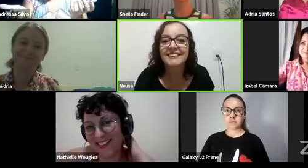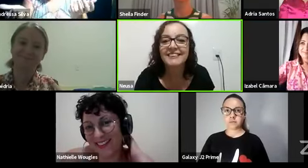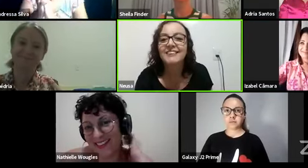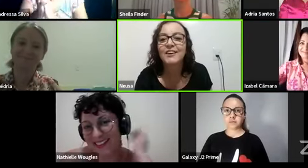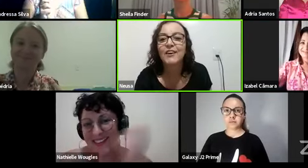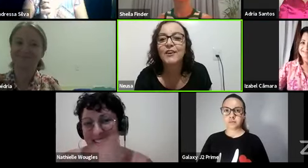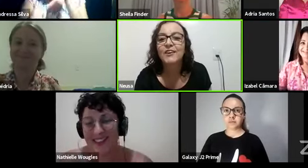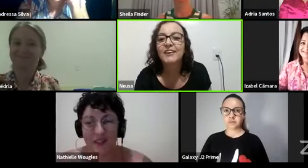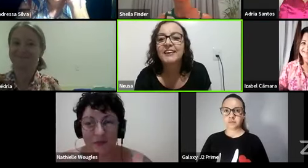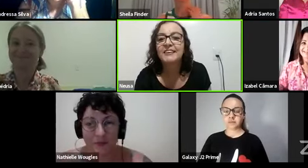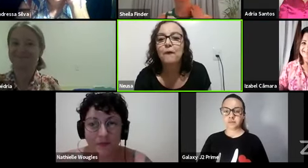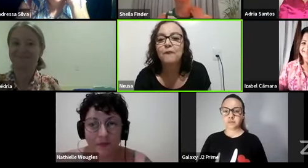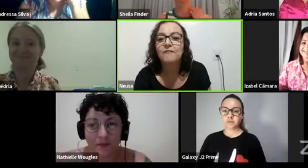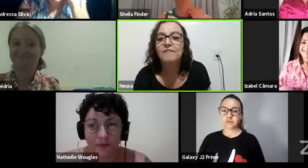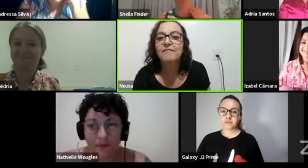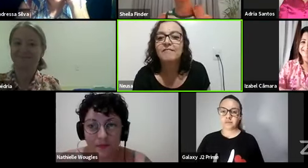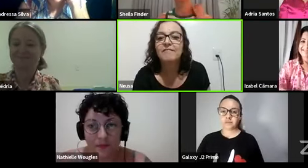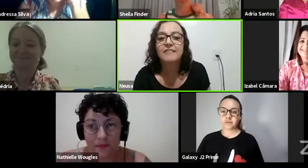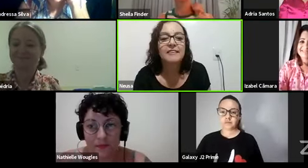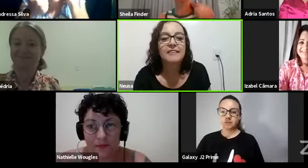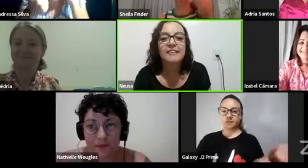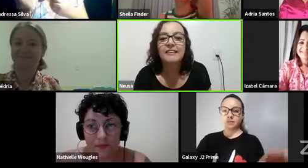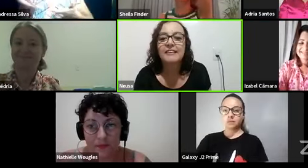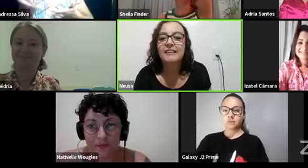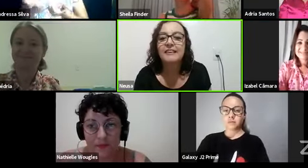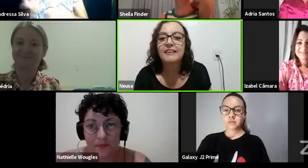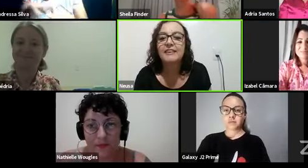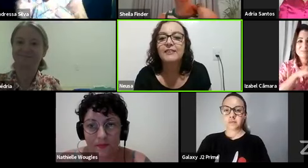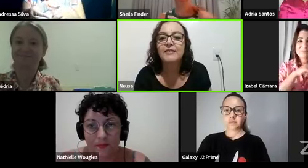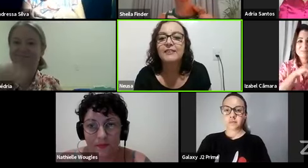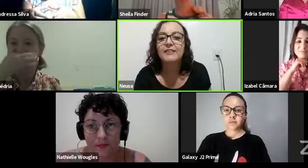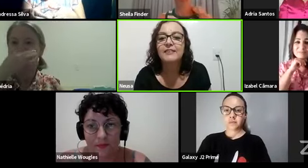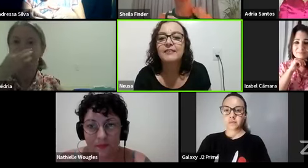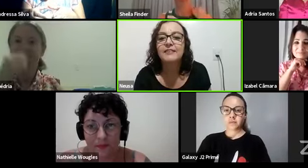Olá. Então,